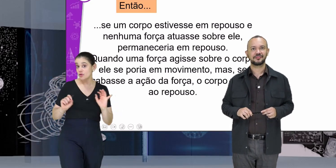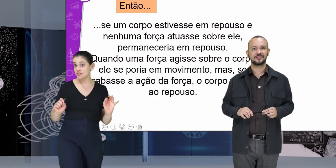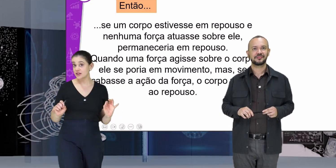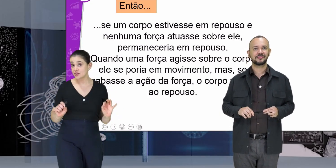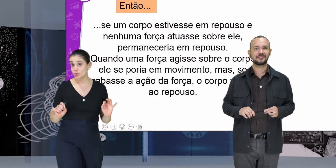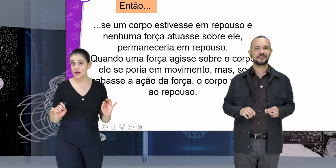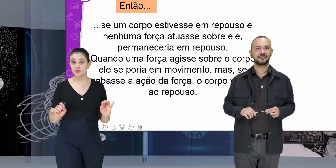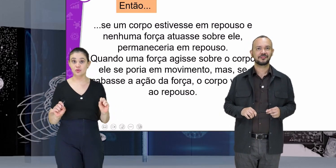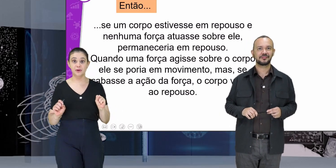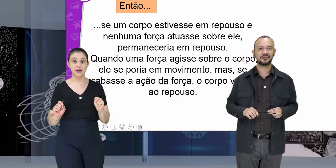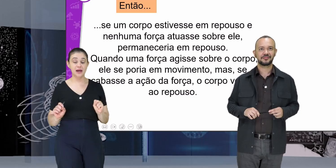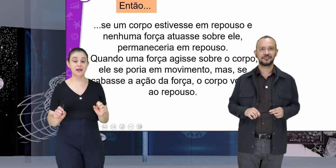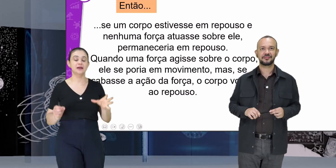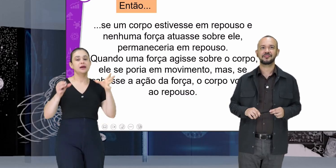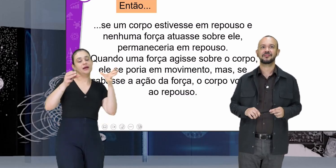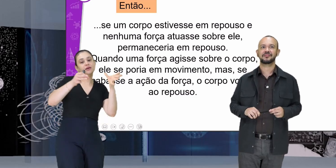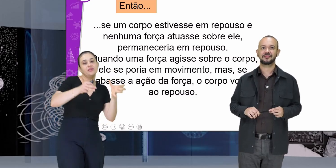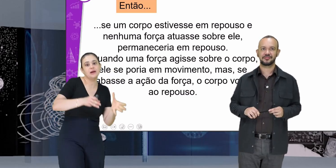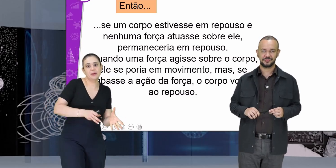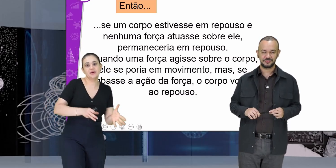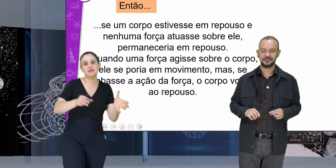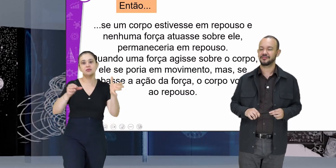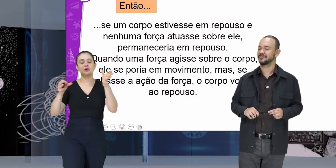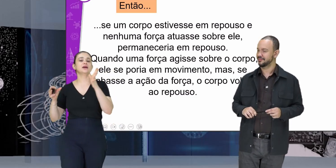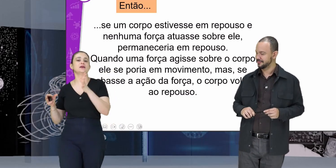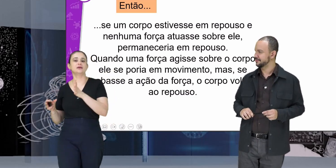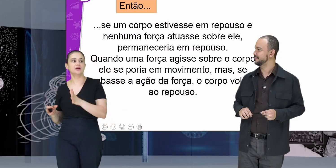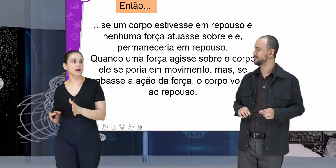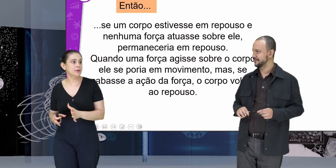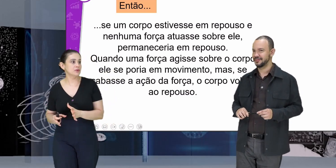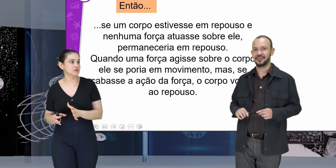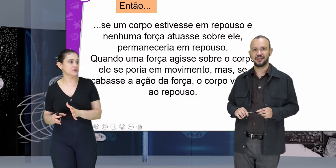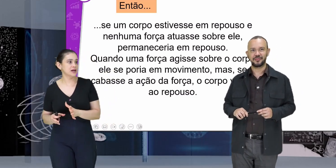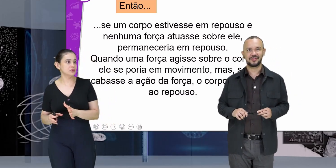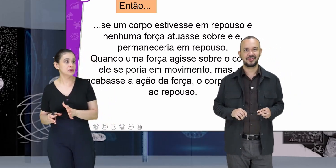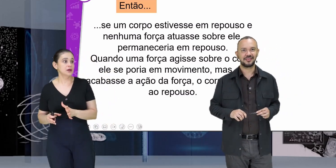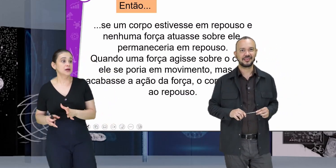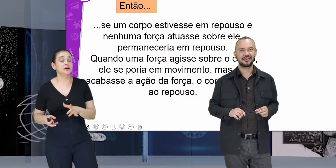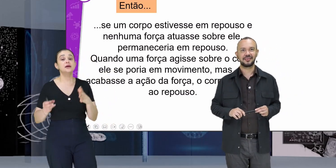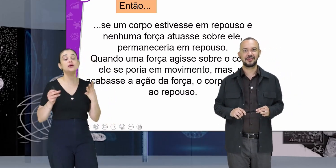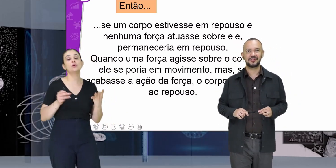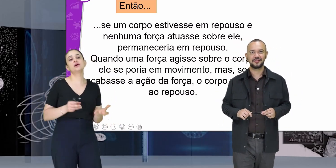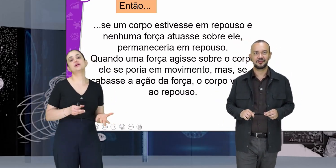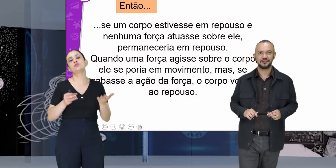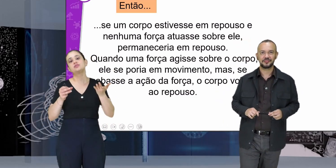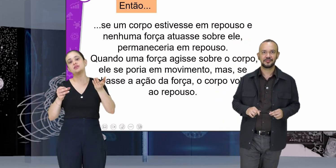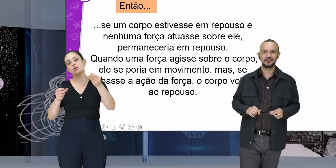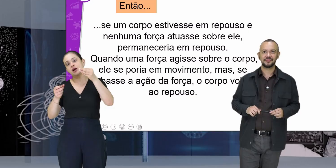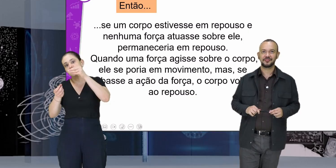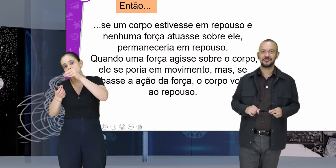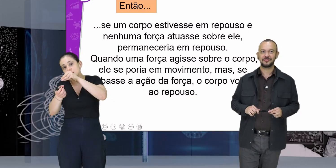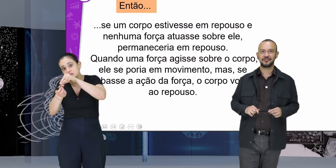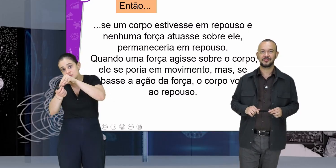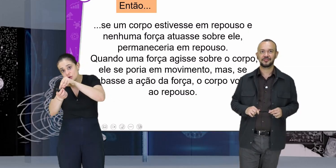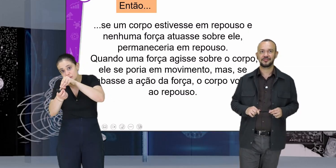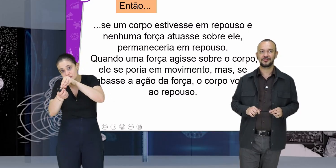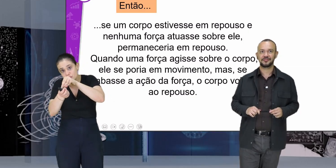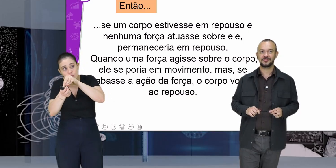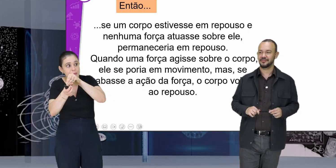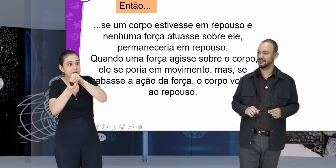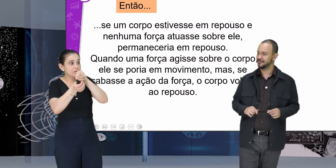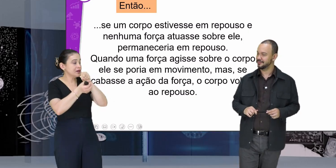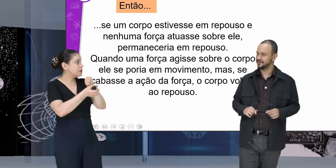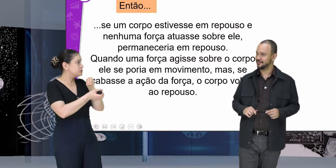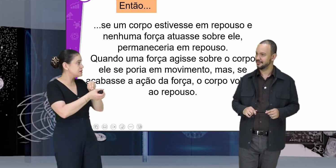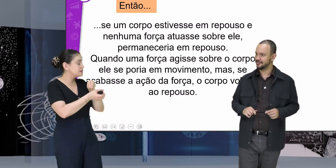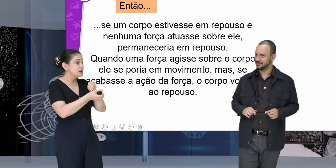nenhuma força ia atuasse sobre ele, ele ia permanecer o quê? Em repouso, certo? E quando a força, então, agisse sobre esse